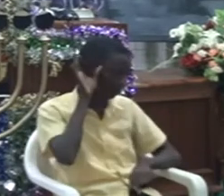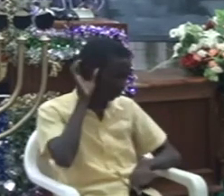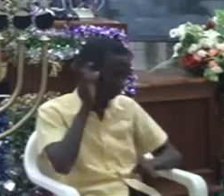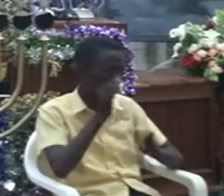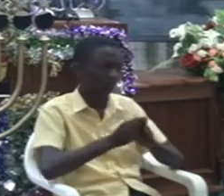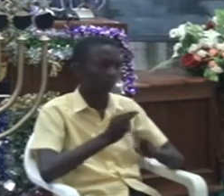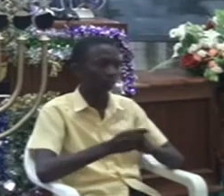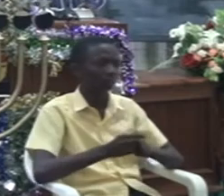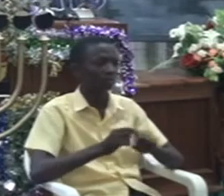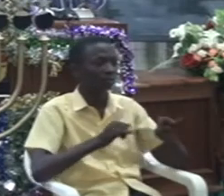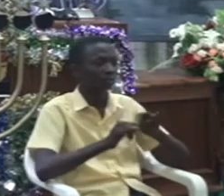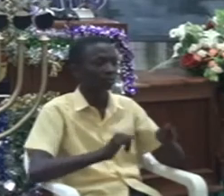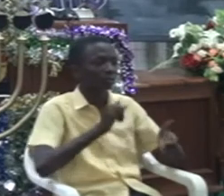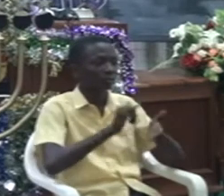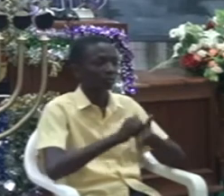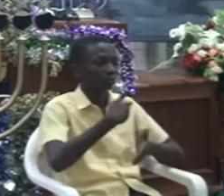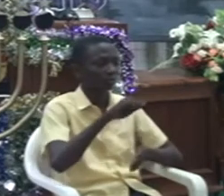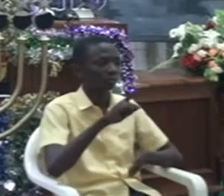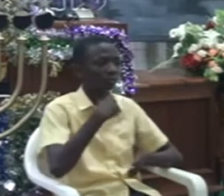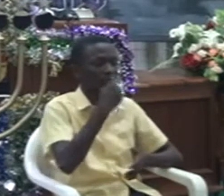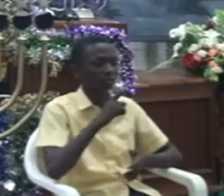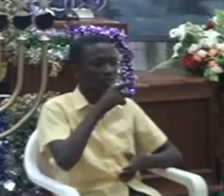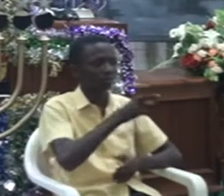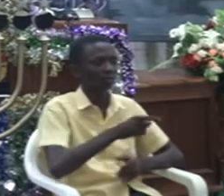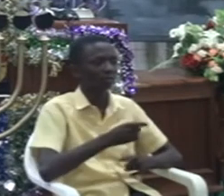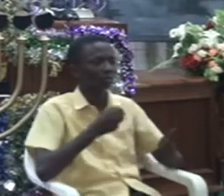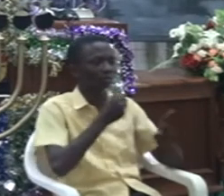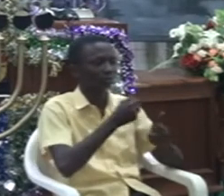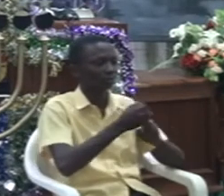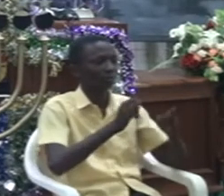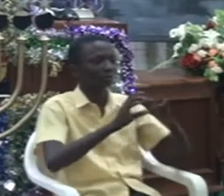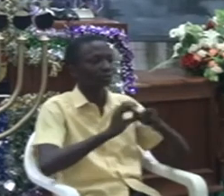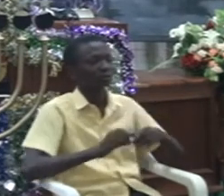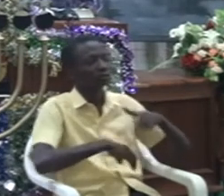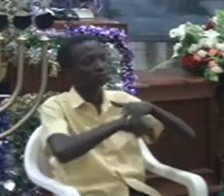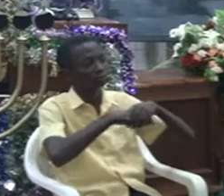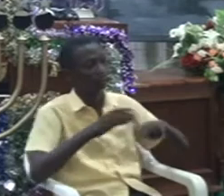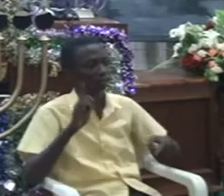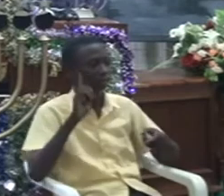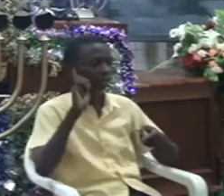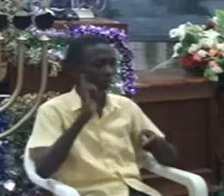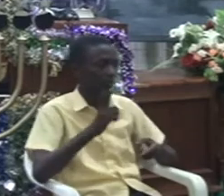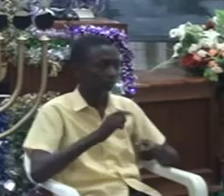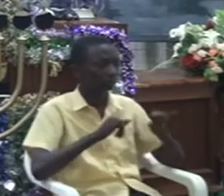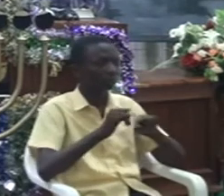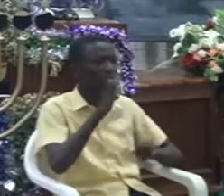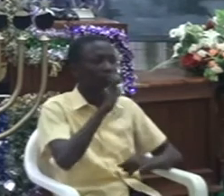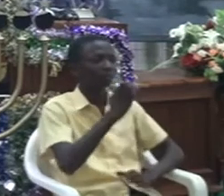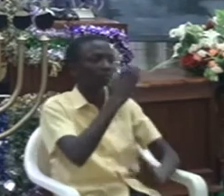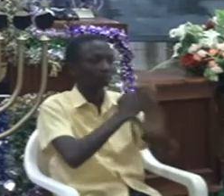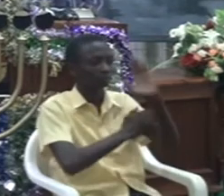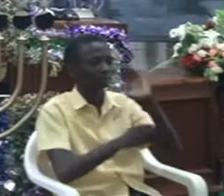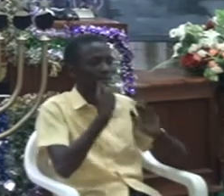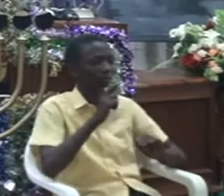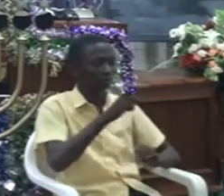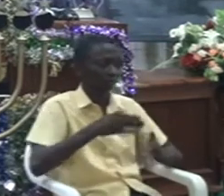usikie neno, si c'est lui qui te pousse à aller là où tu peux entendre sa voix, kama ni Mungu ndio alikuongoza uende